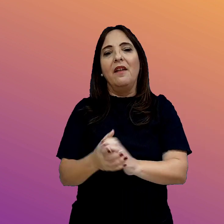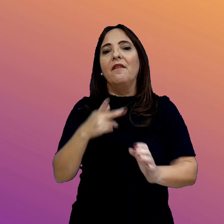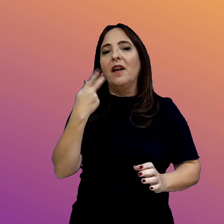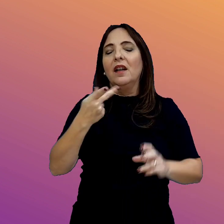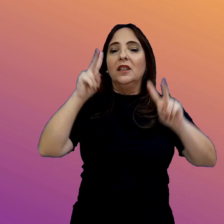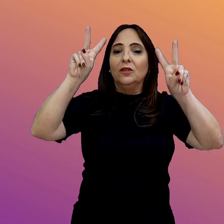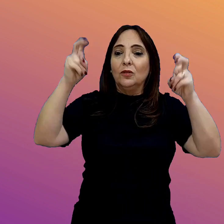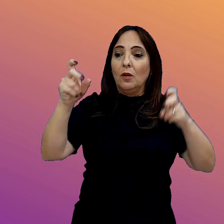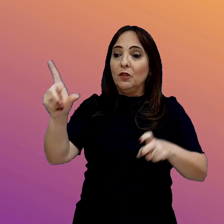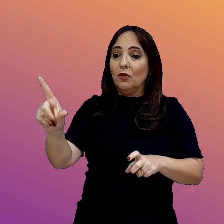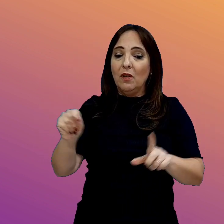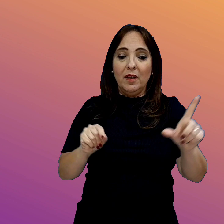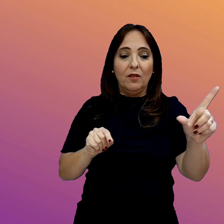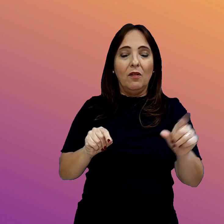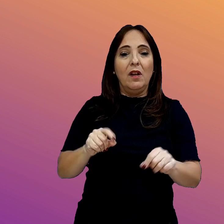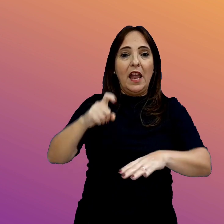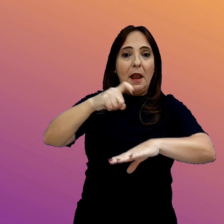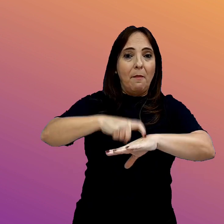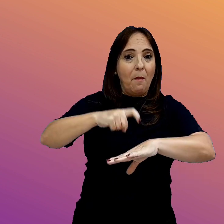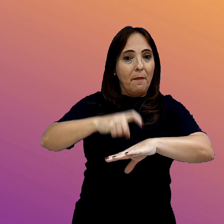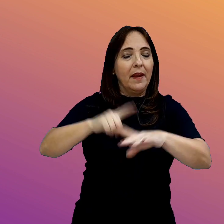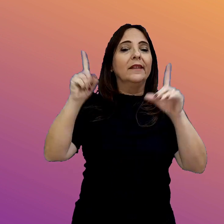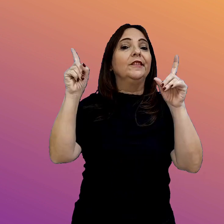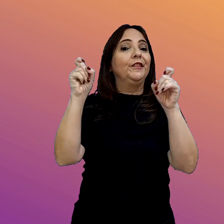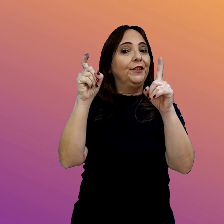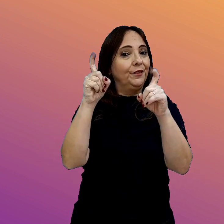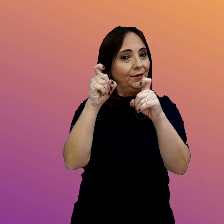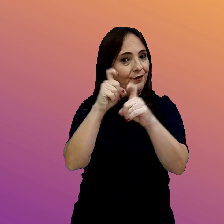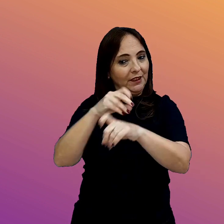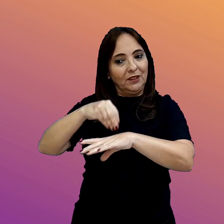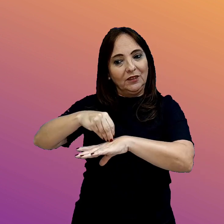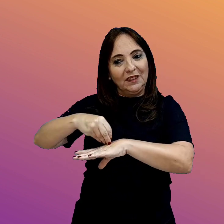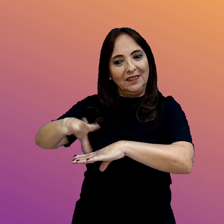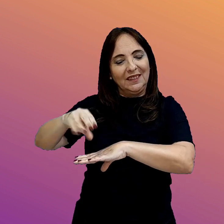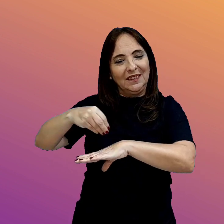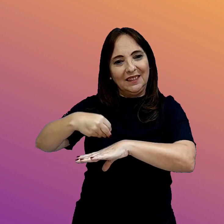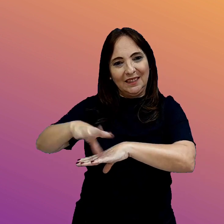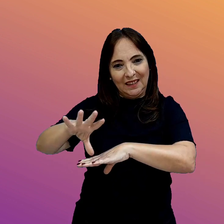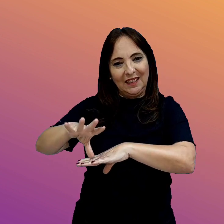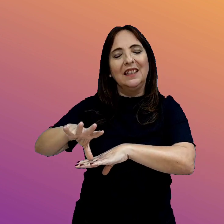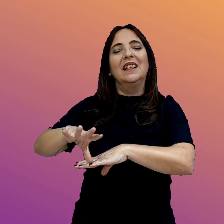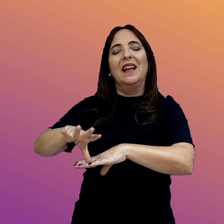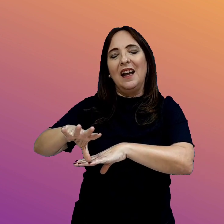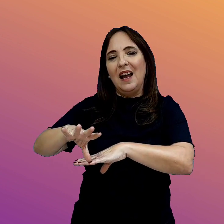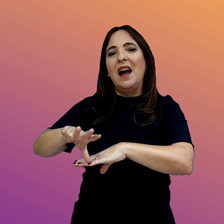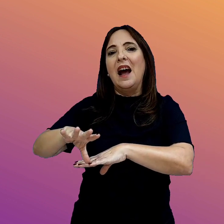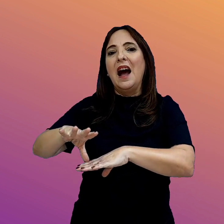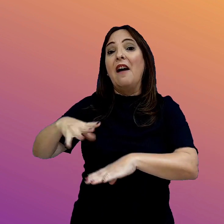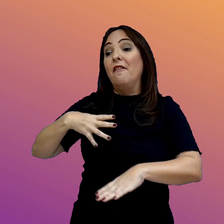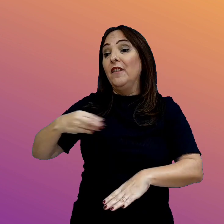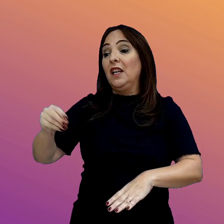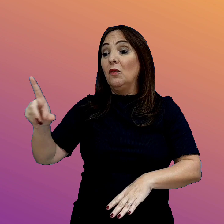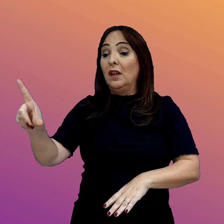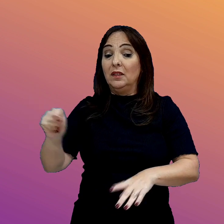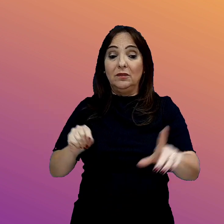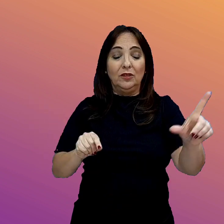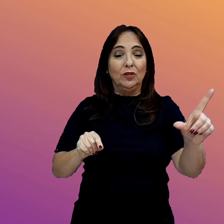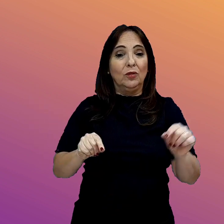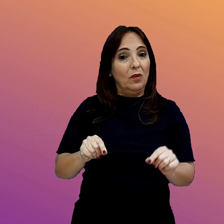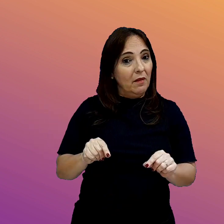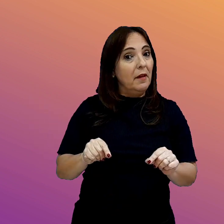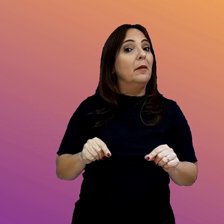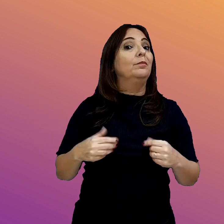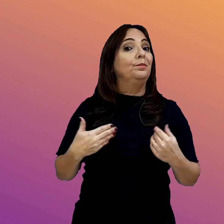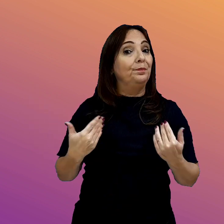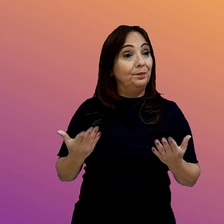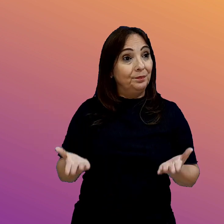difíceis, ensinar os filhos a escolher. Será que a gente precisa ensinar as crianças a fazer escolhas, né,